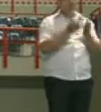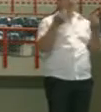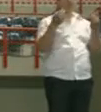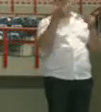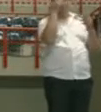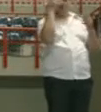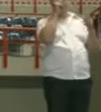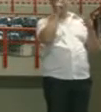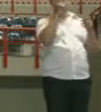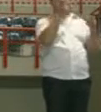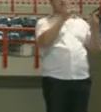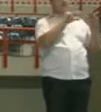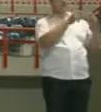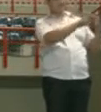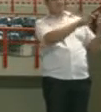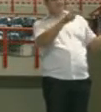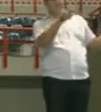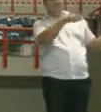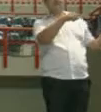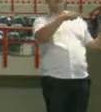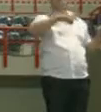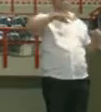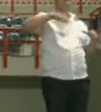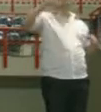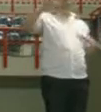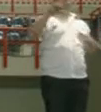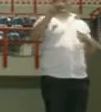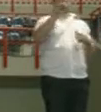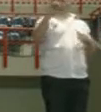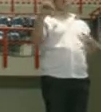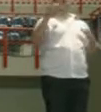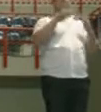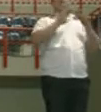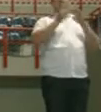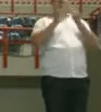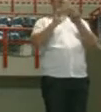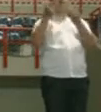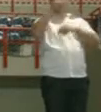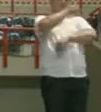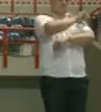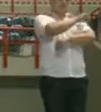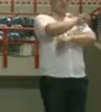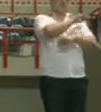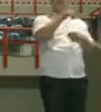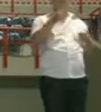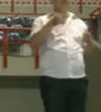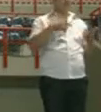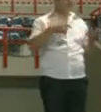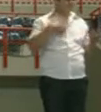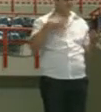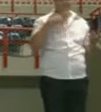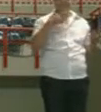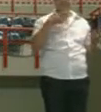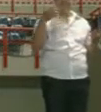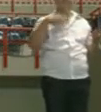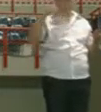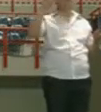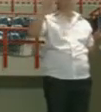excluída. Se eu estou dizendo que tem mais de 900 favelas no Rio de Janeiro, isso é loucura, pessoal. São 2,5 milhões